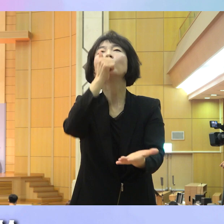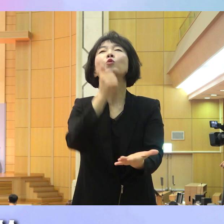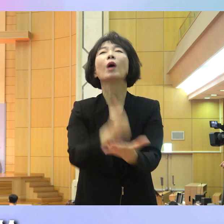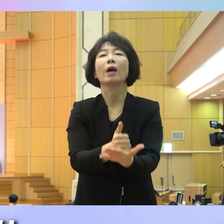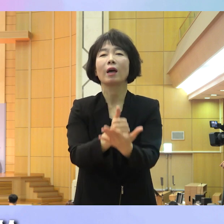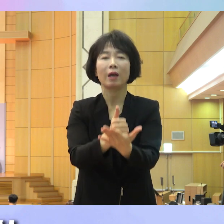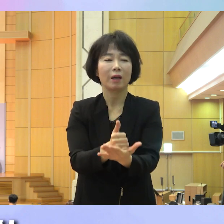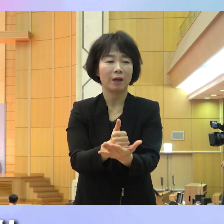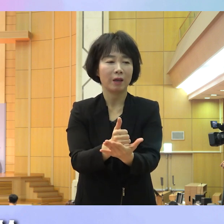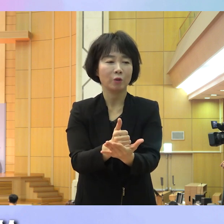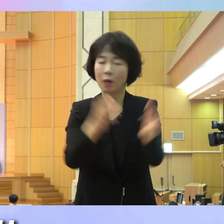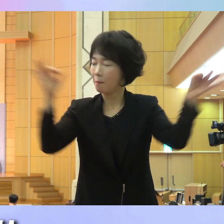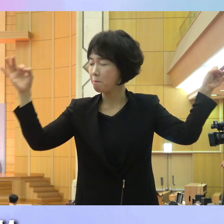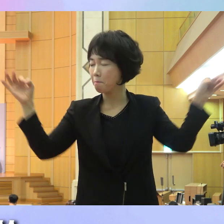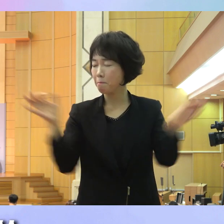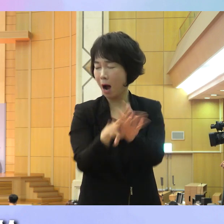죄가